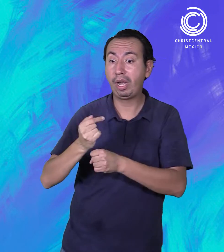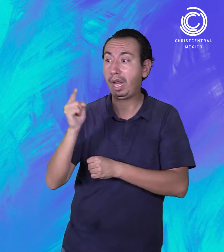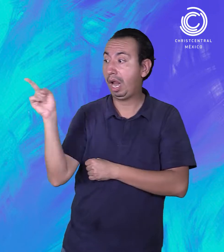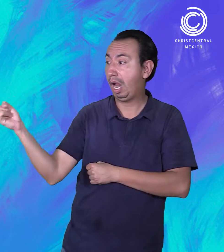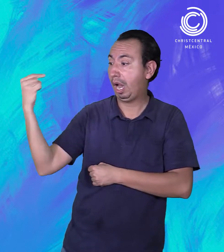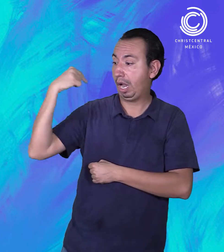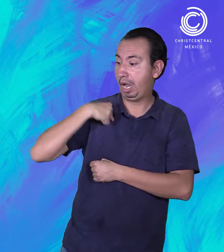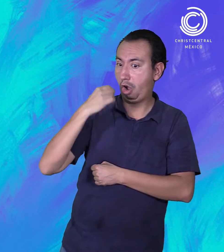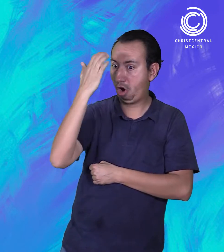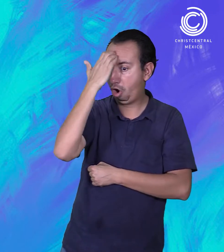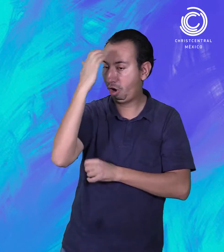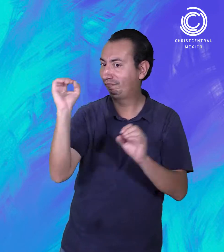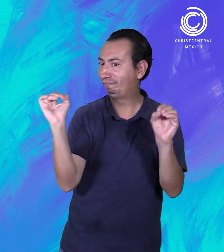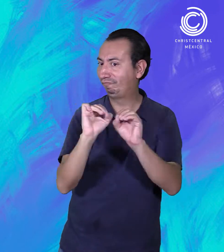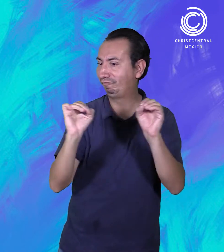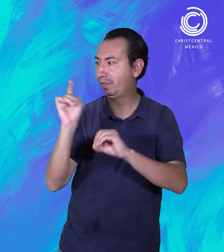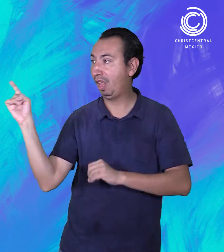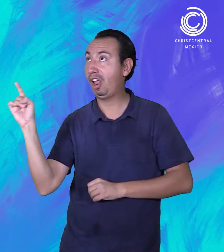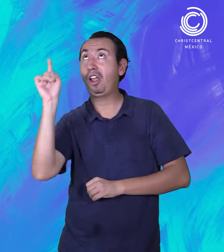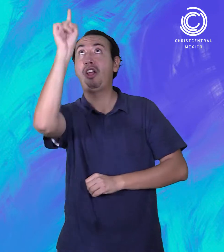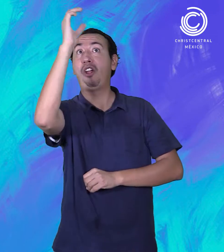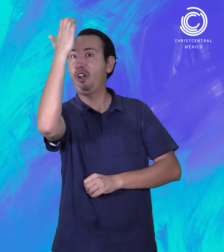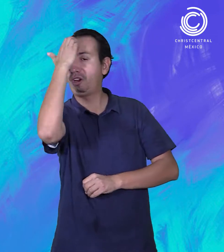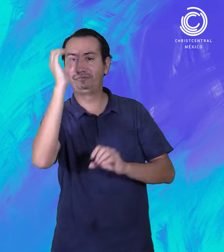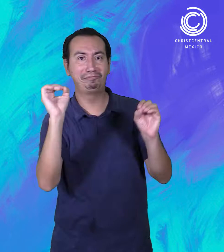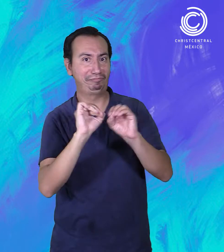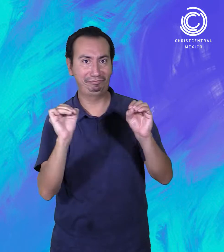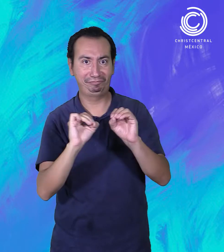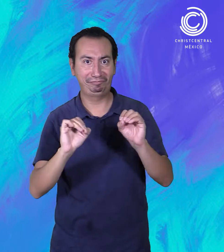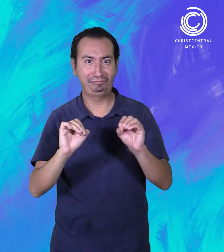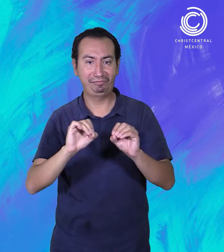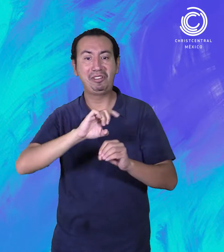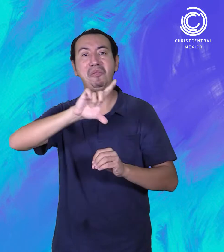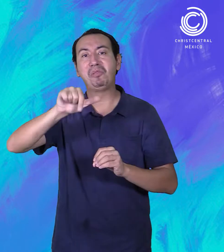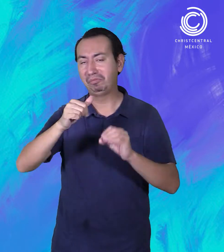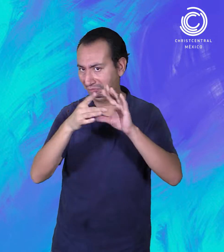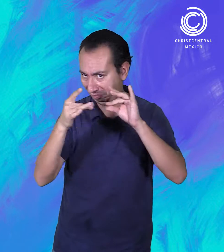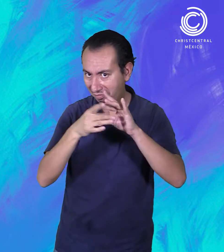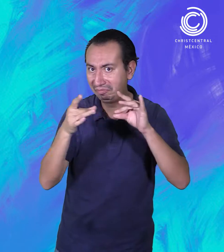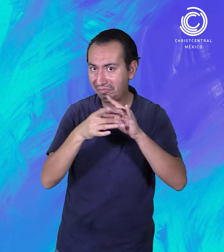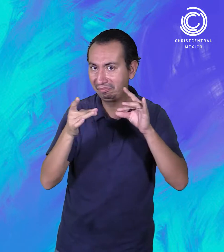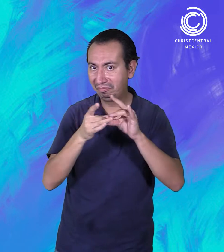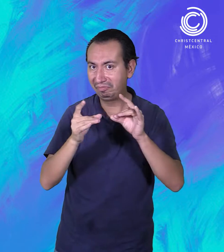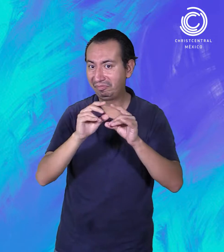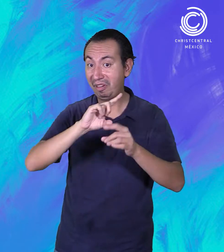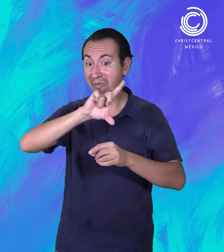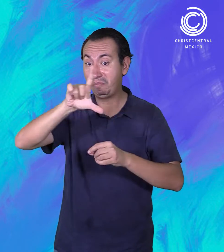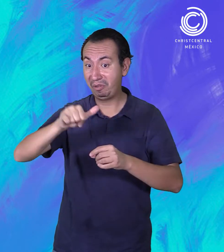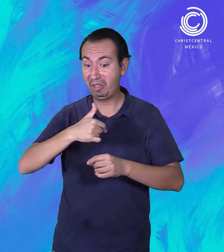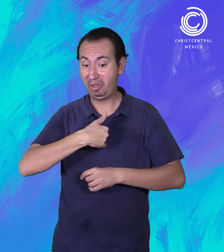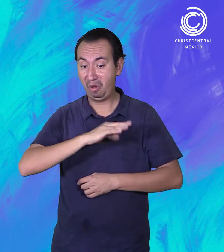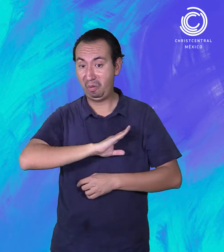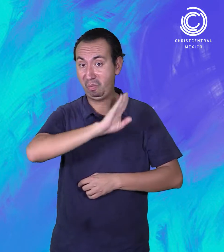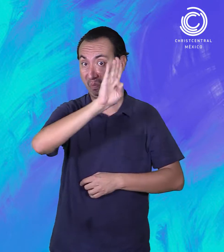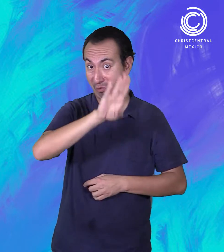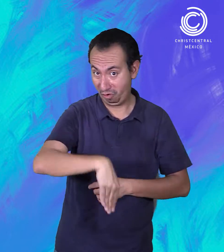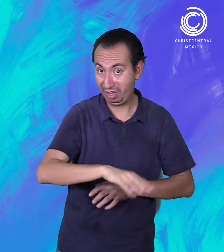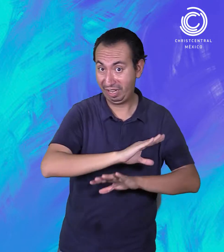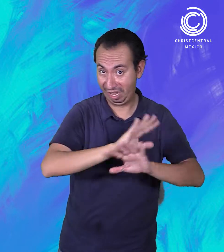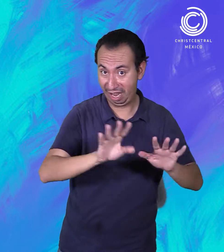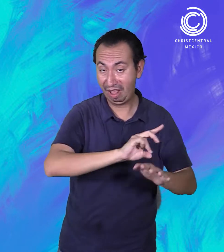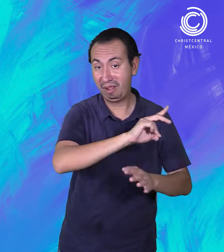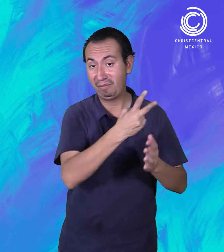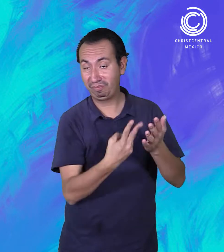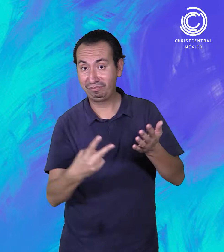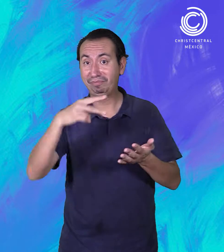4, mas os he dicho estas cosas para que cuando llegue la hora os acordéis de que yo ya se los había